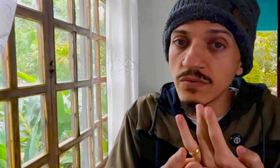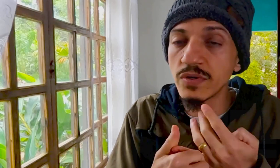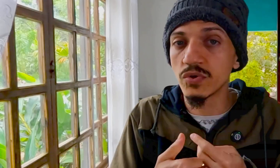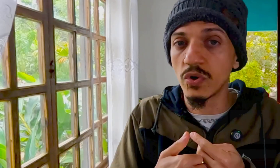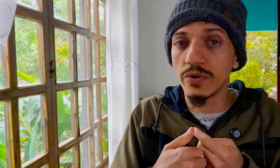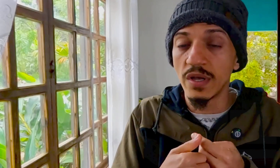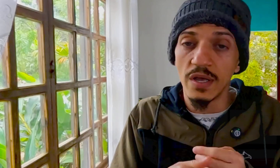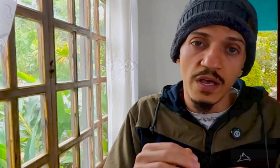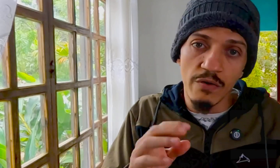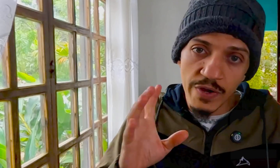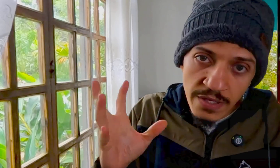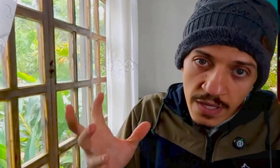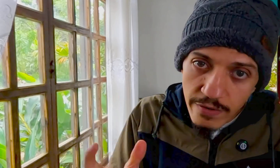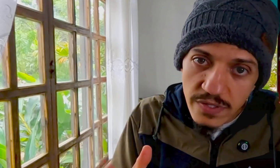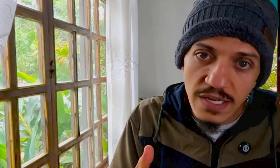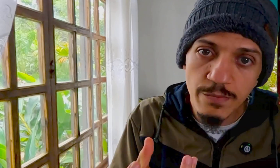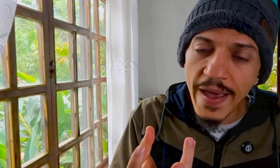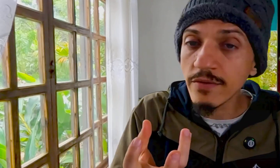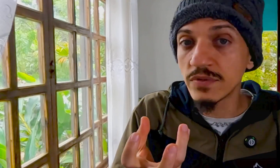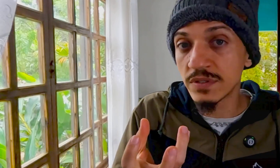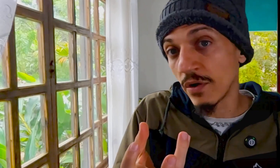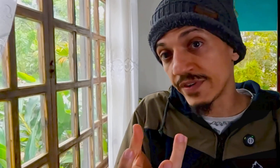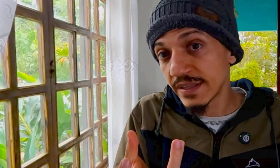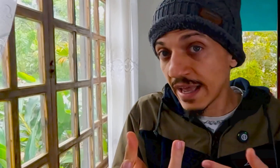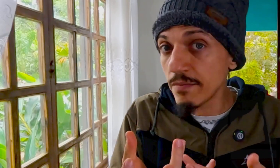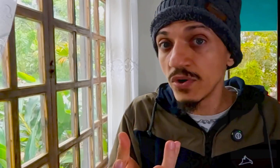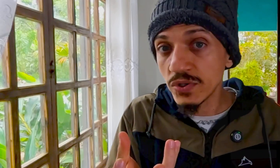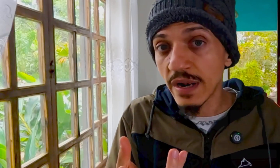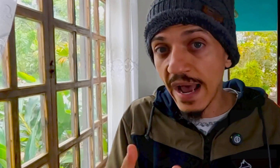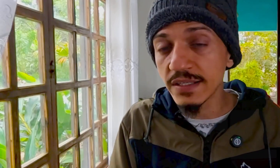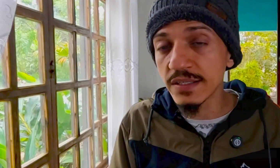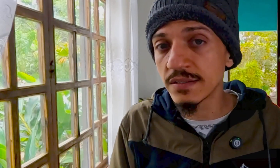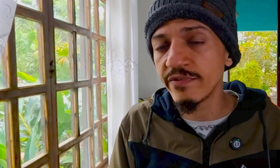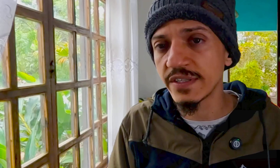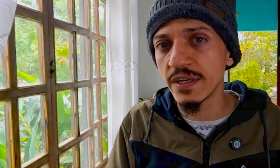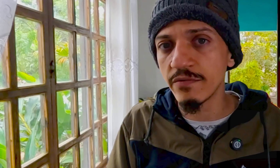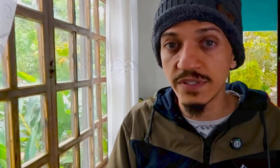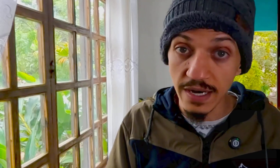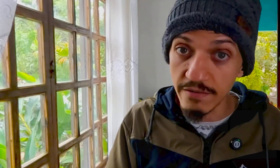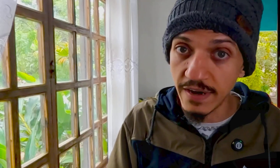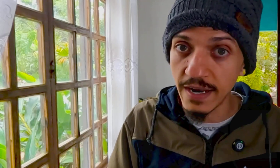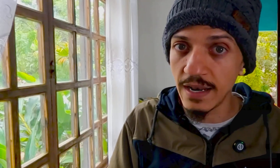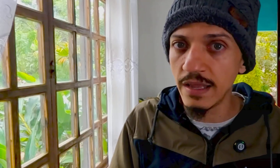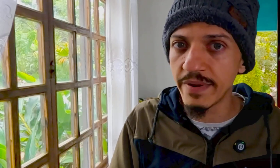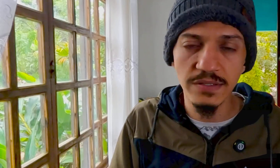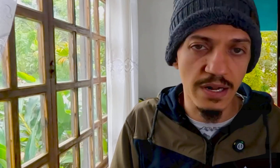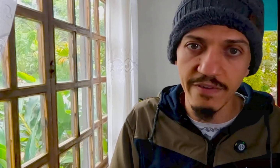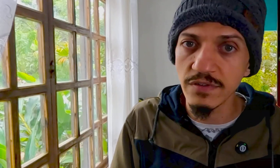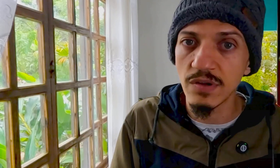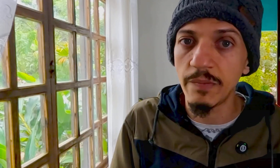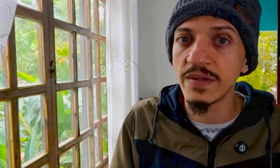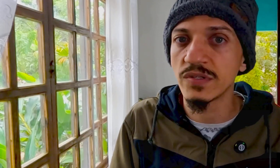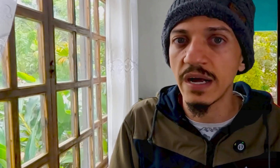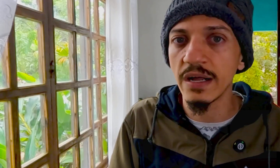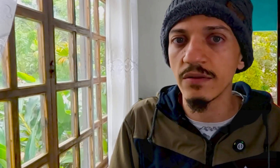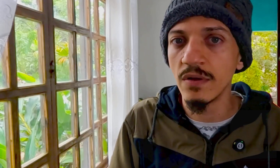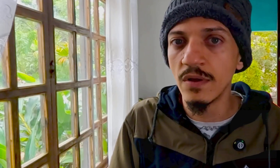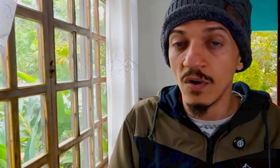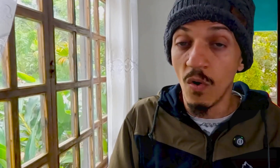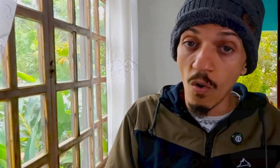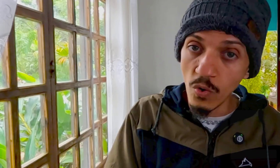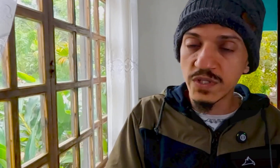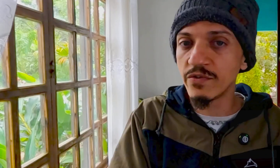quais são os seus sonhos, eu vou entender os aspectos, talvez até emocionais, que estão fazendo você travar na Libras, travar no seu